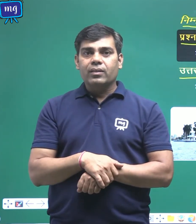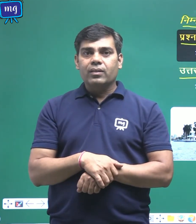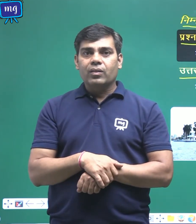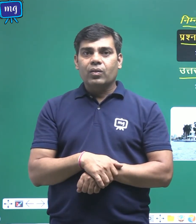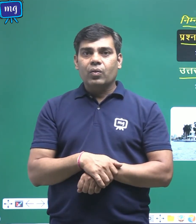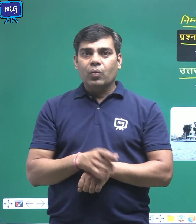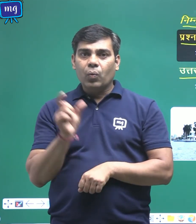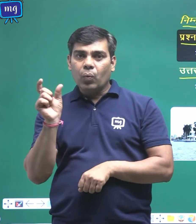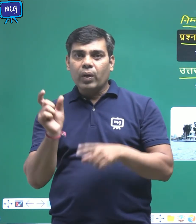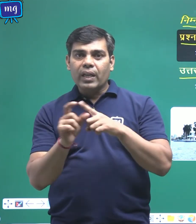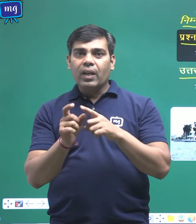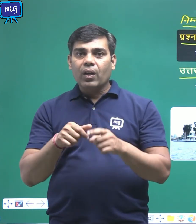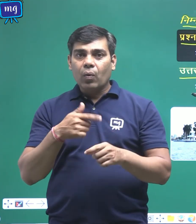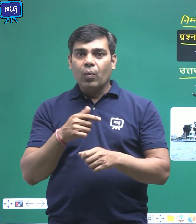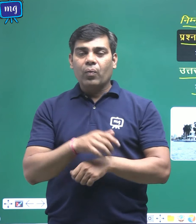उदयपुर को